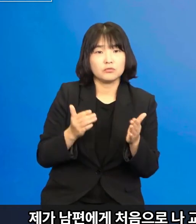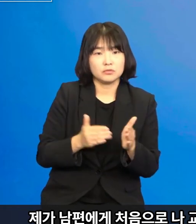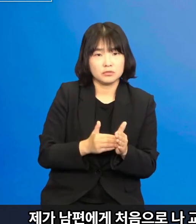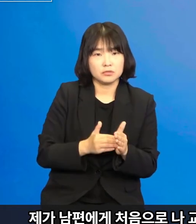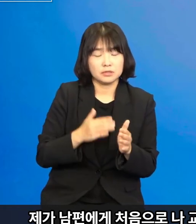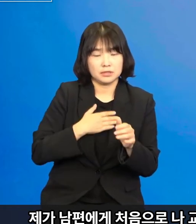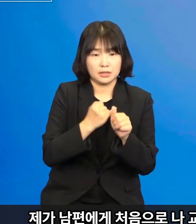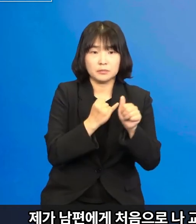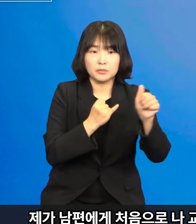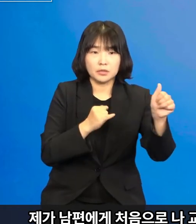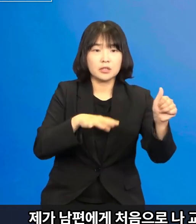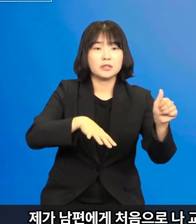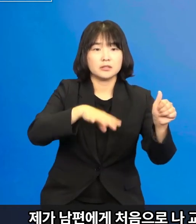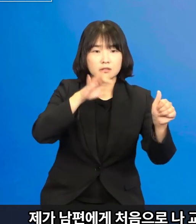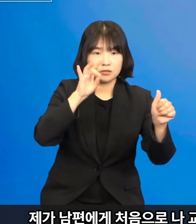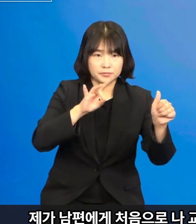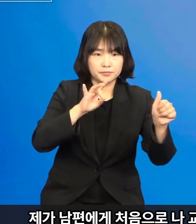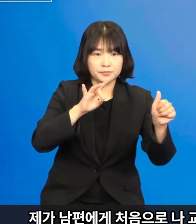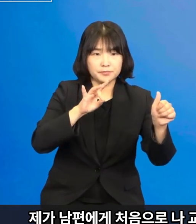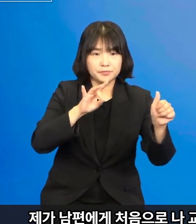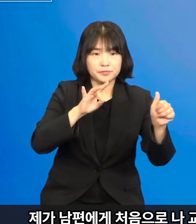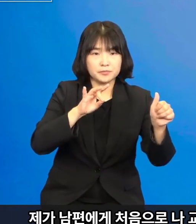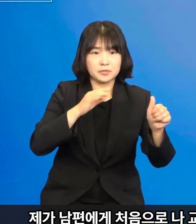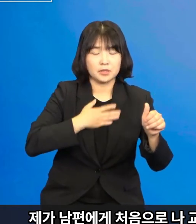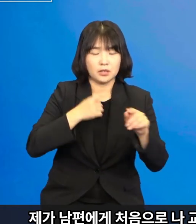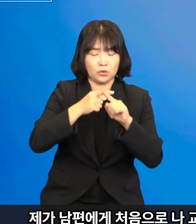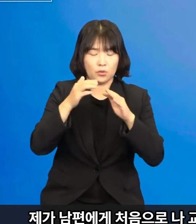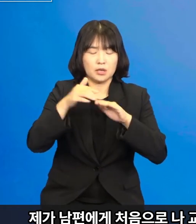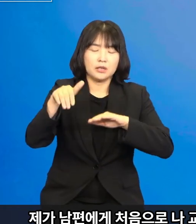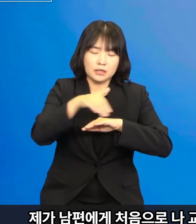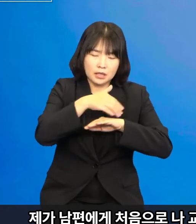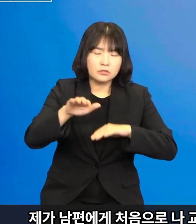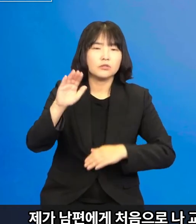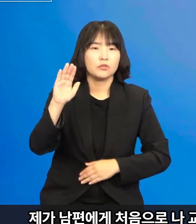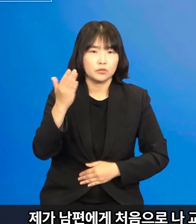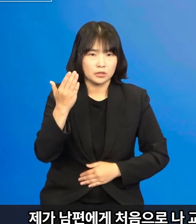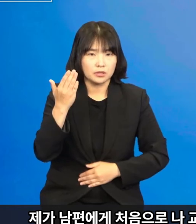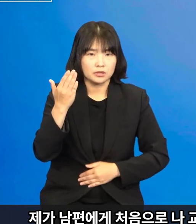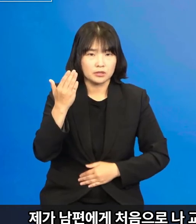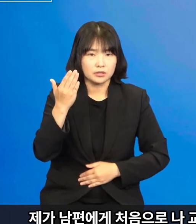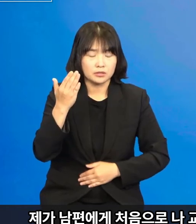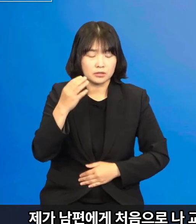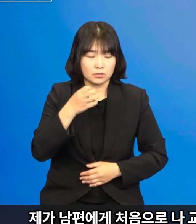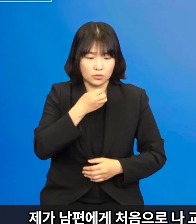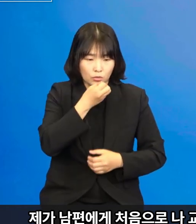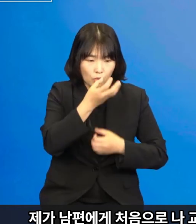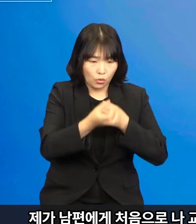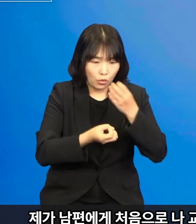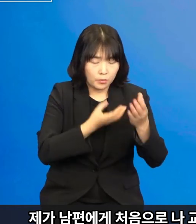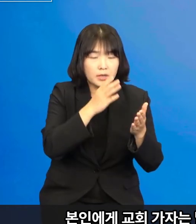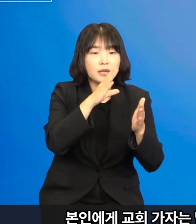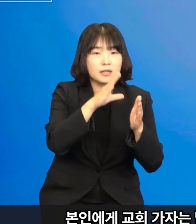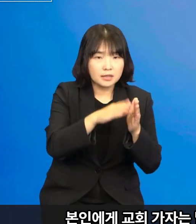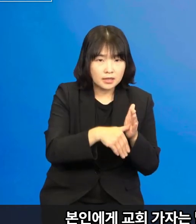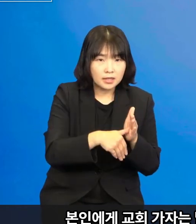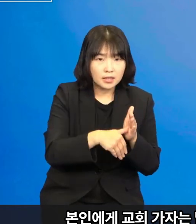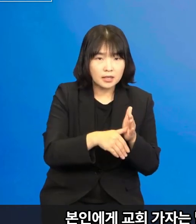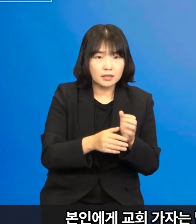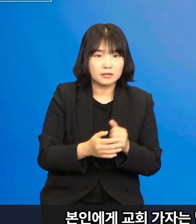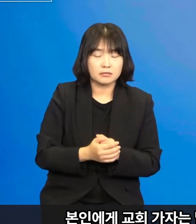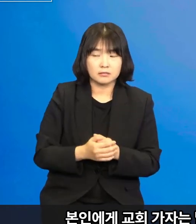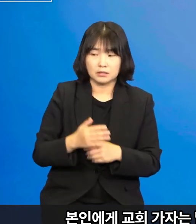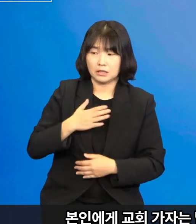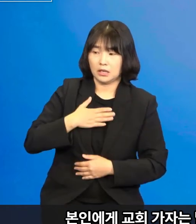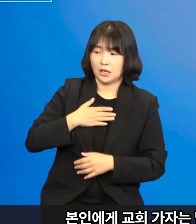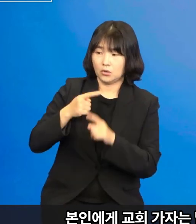제가 남편에게 처음으로 나 교회에 다니게 됐어 라고 고백할 때에는 본인에게 교회